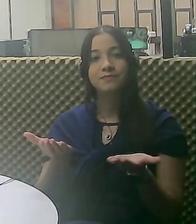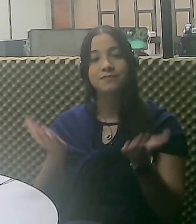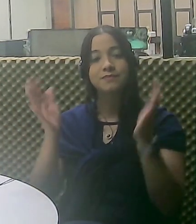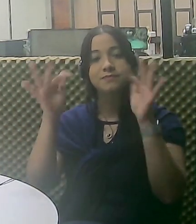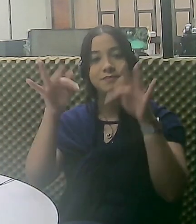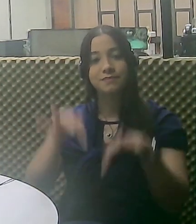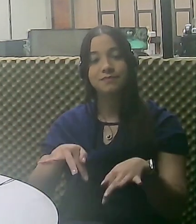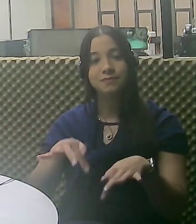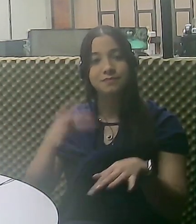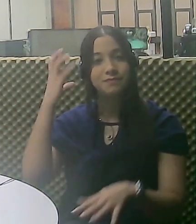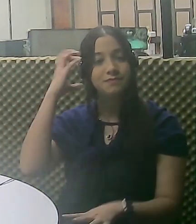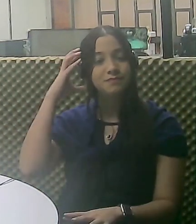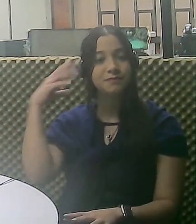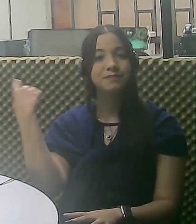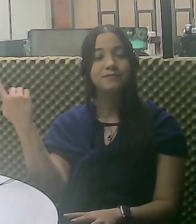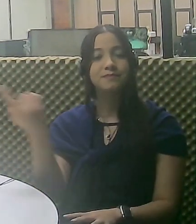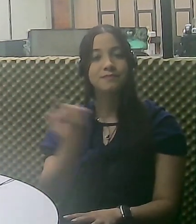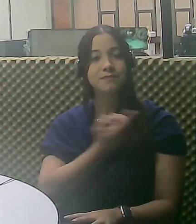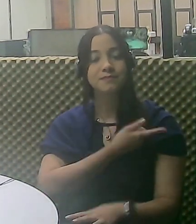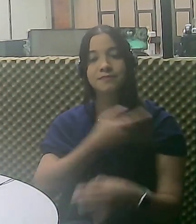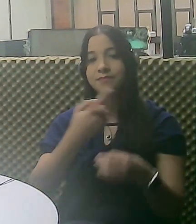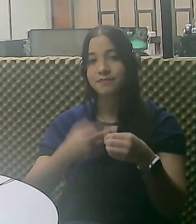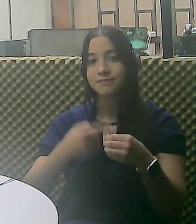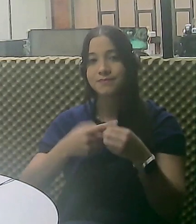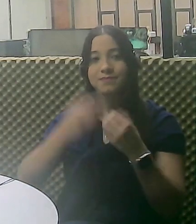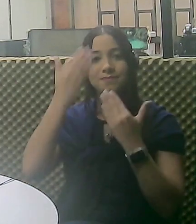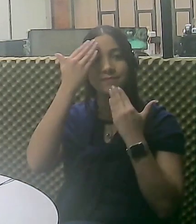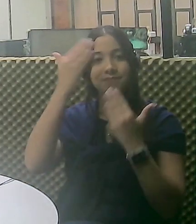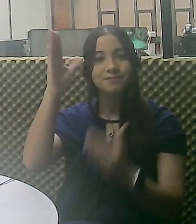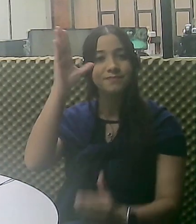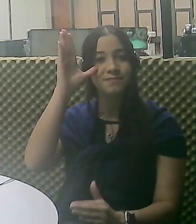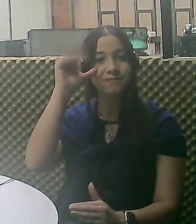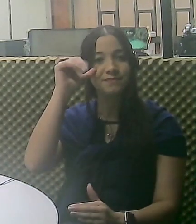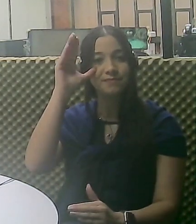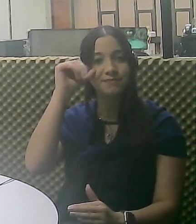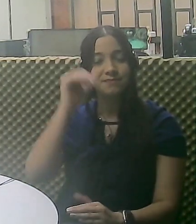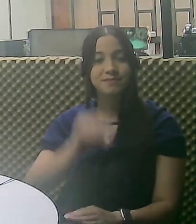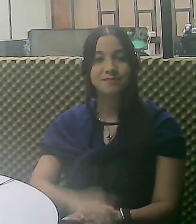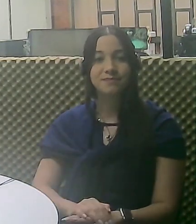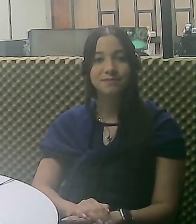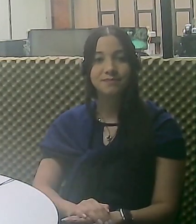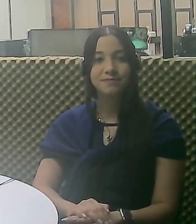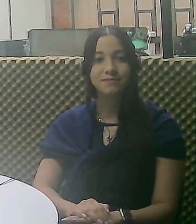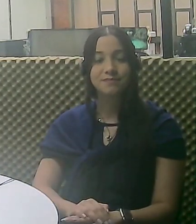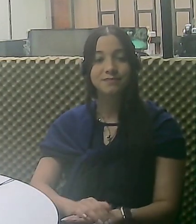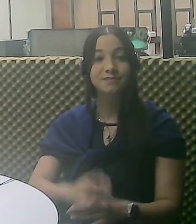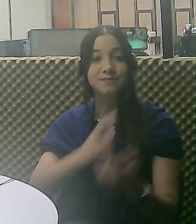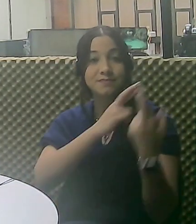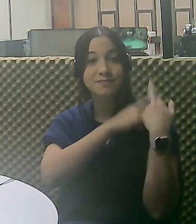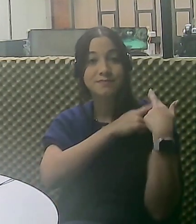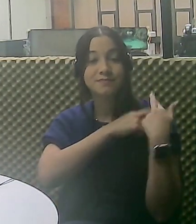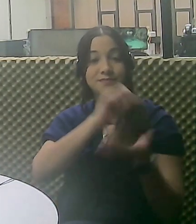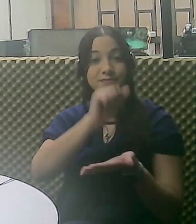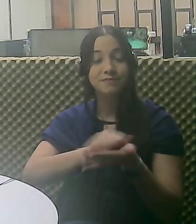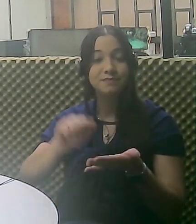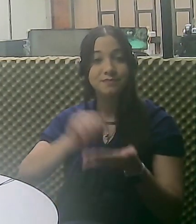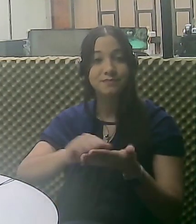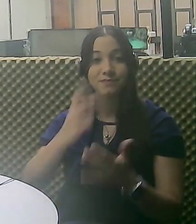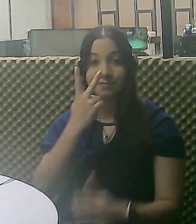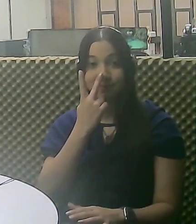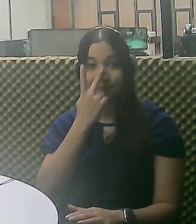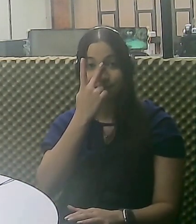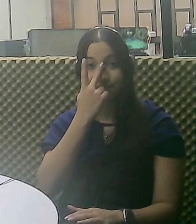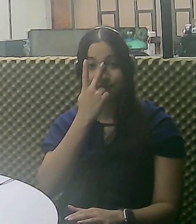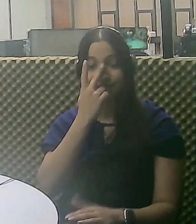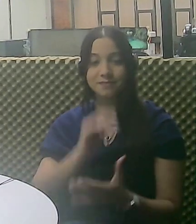A edição de hoje da Rádio Nossa Cidade fica por aqui. Obrigada pela sua audiência. Responsável pela edição,